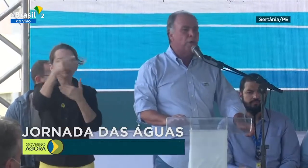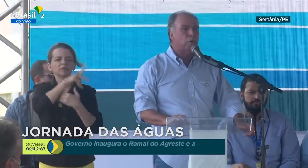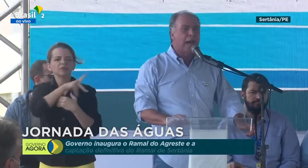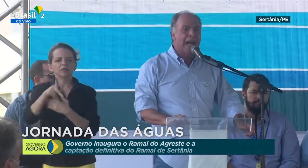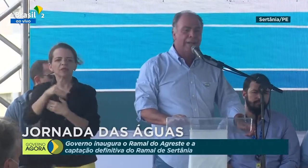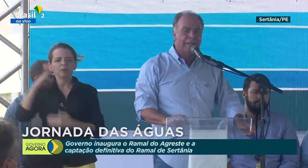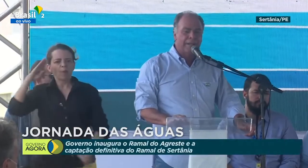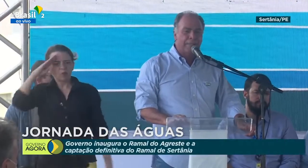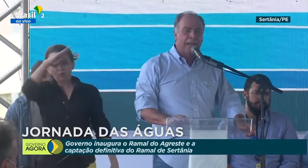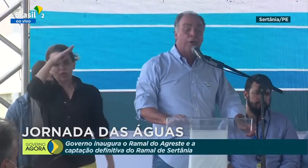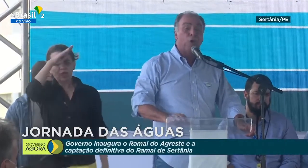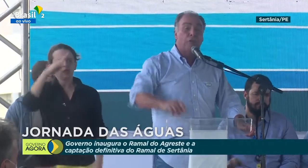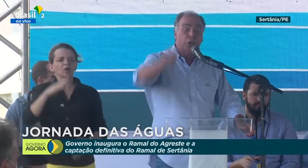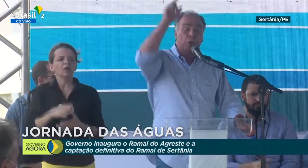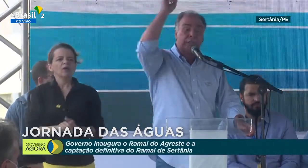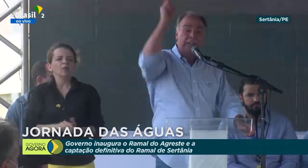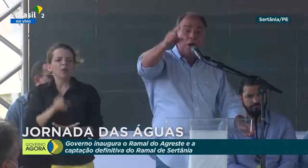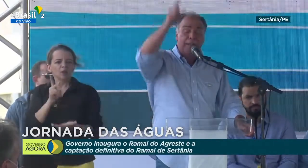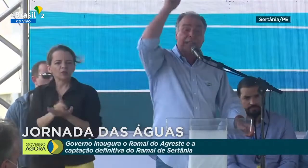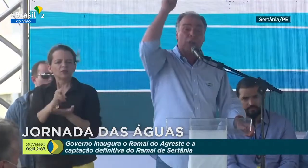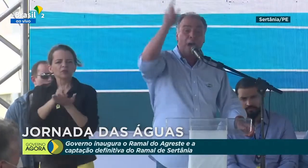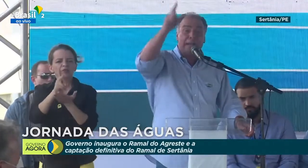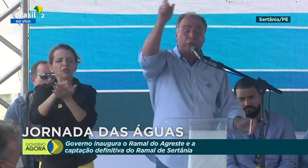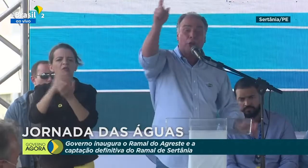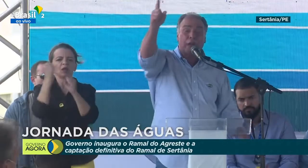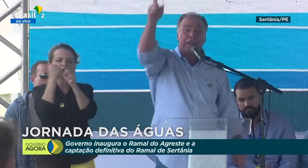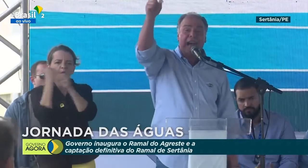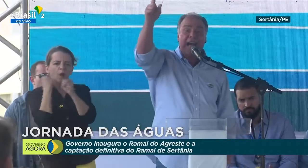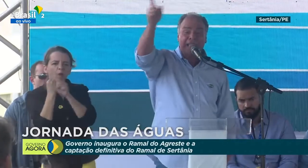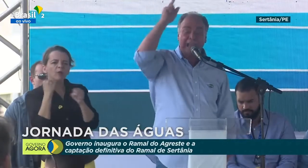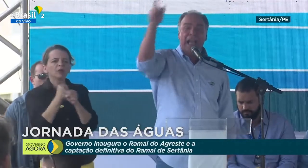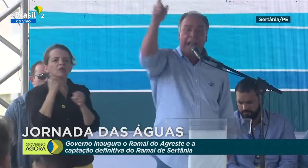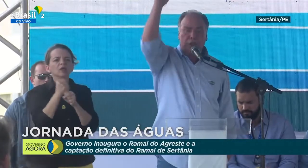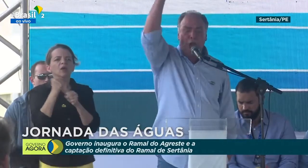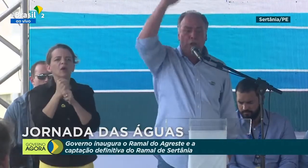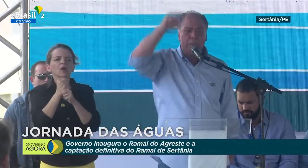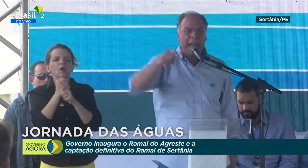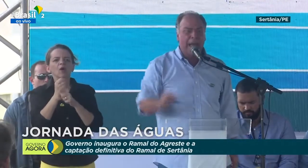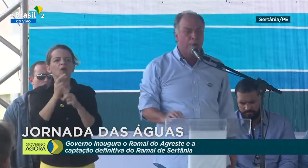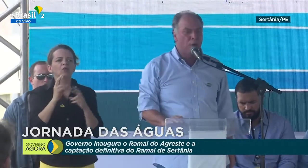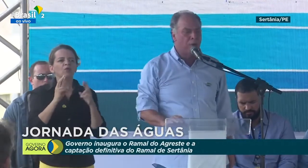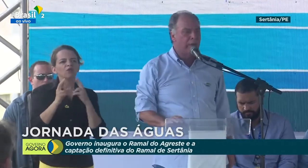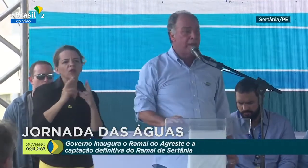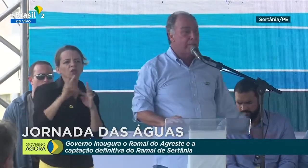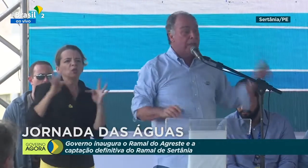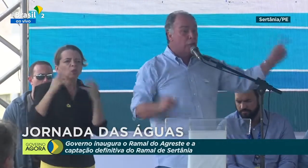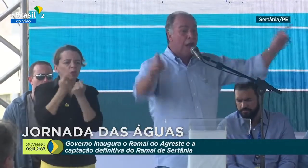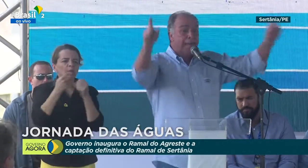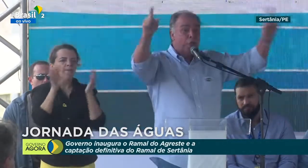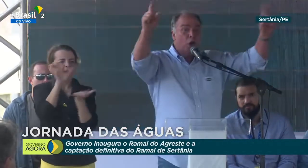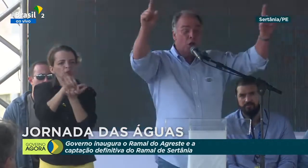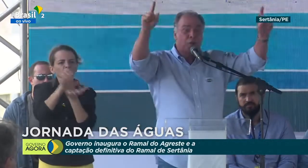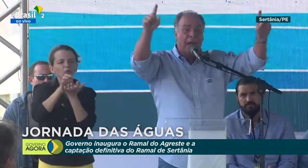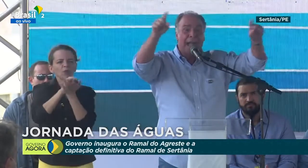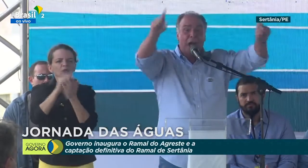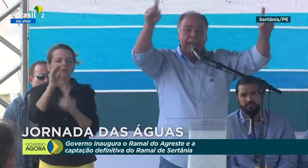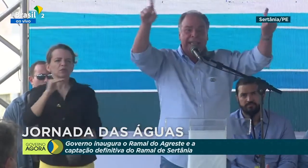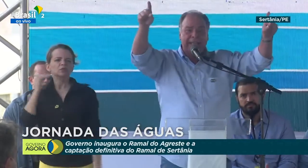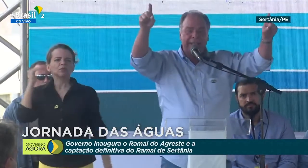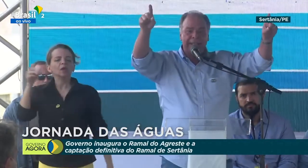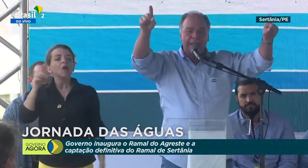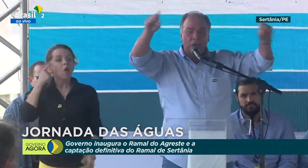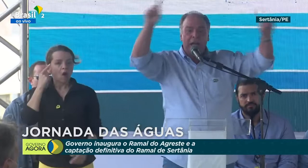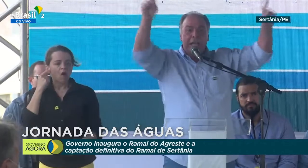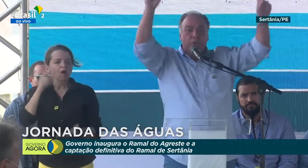presidente Bolsonaro, pela continuação das obras rodoviárias em todo o Pernambuco. Mas, sobretudo,